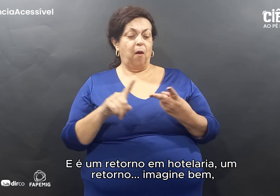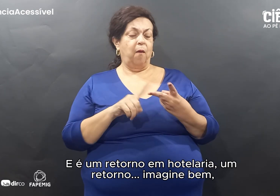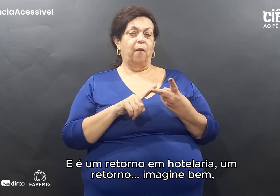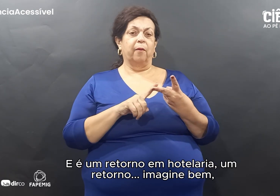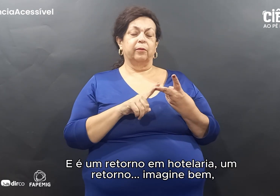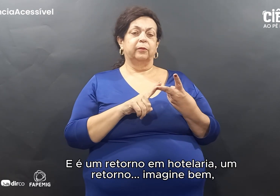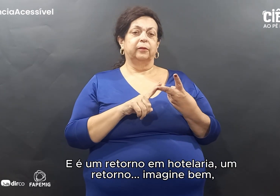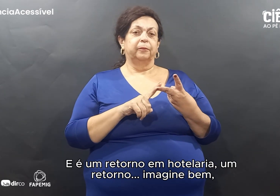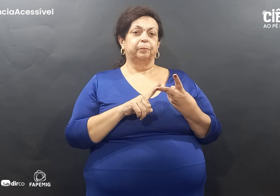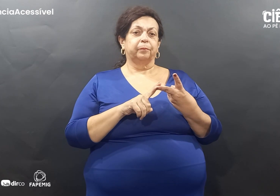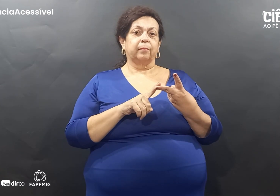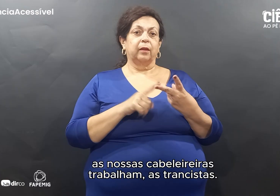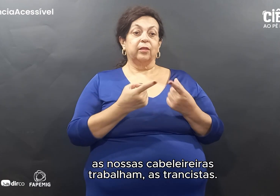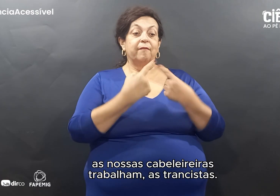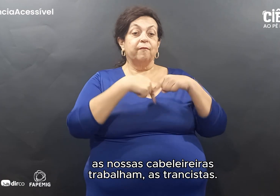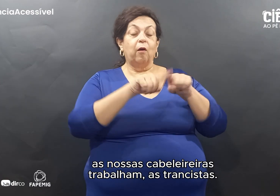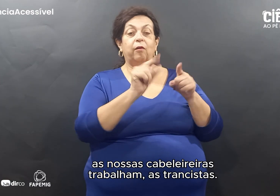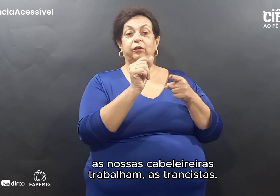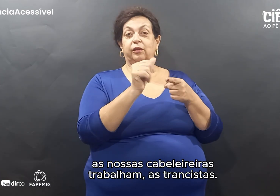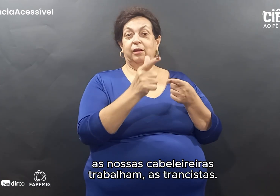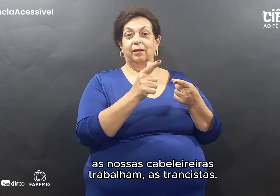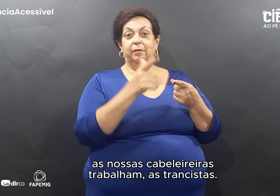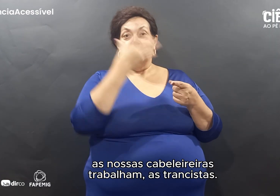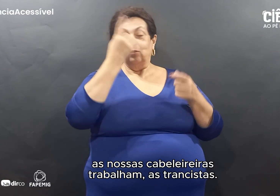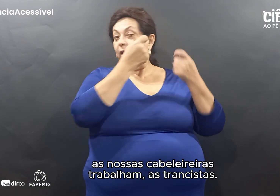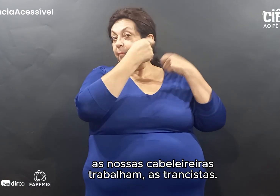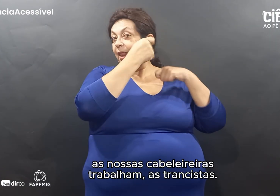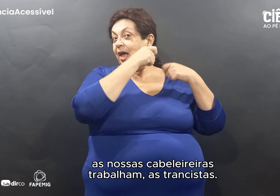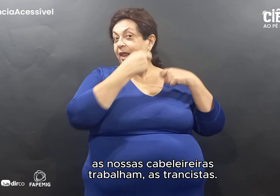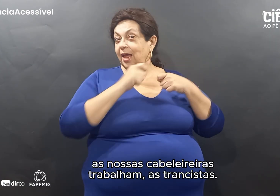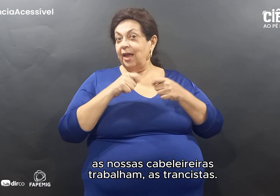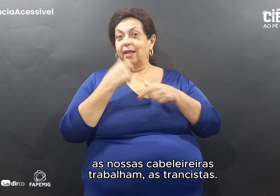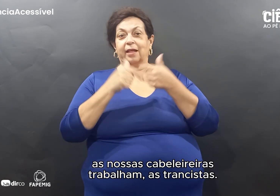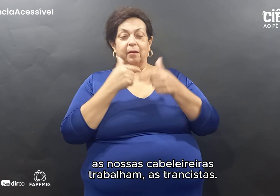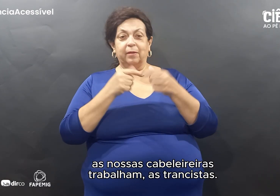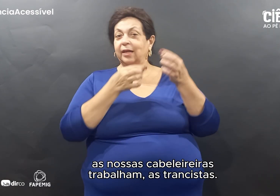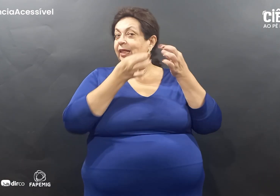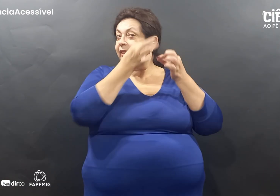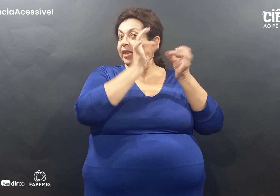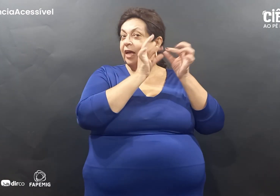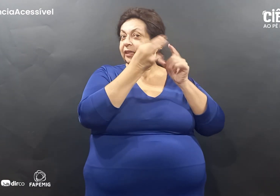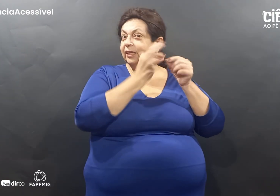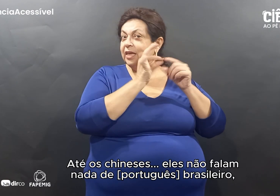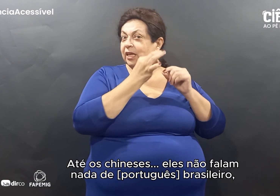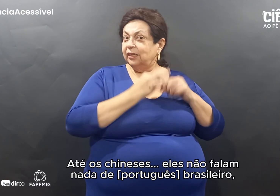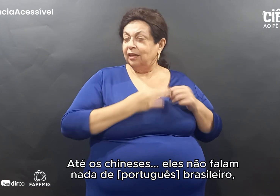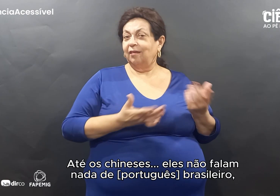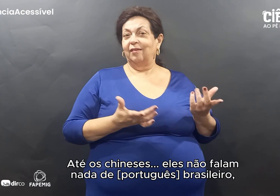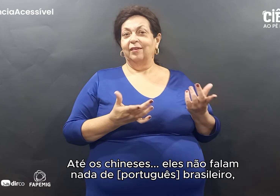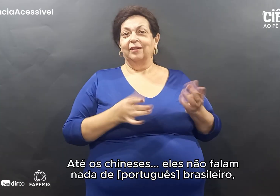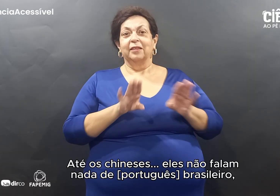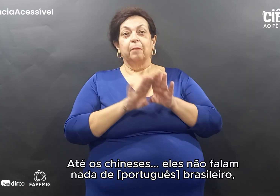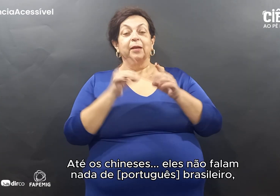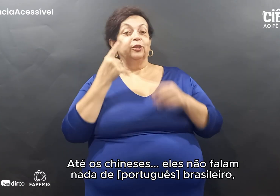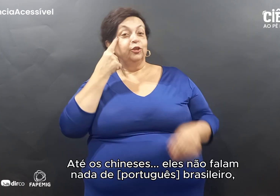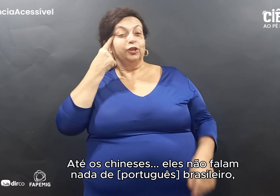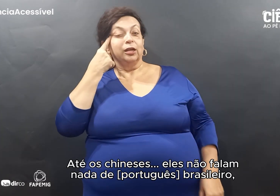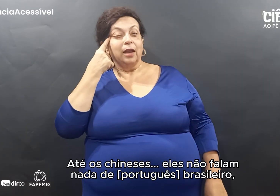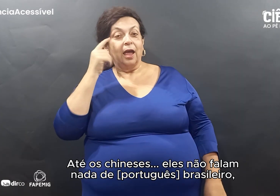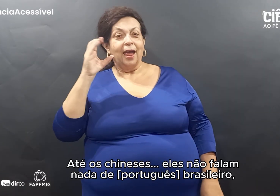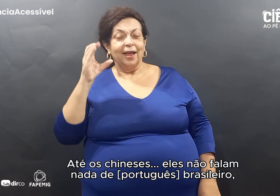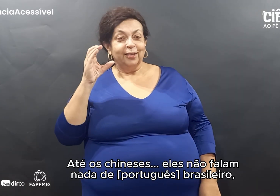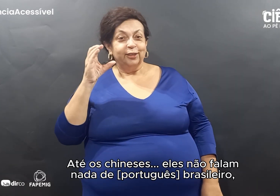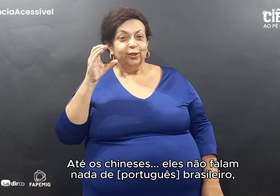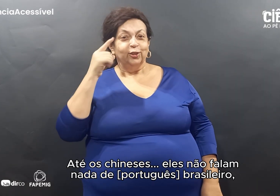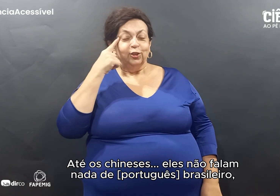retorno, imagine bem, as nossas cabeleireiras trabalham, as trancistas, até os chineses, eles não